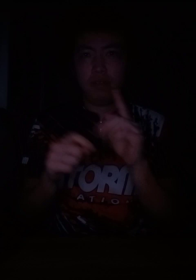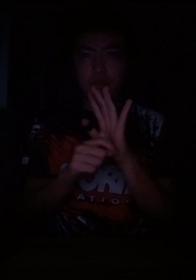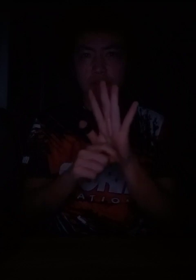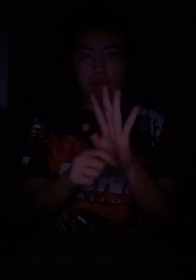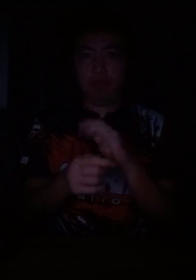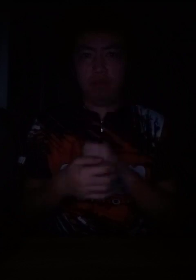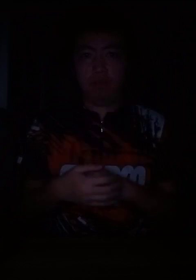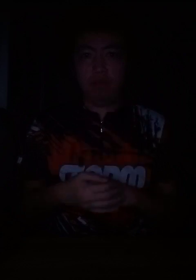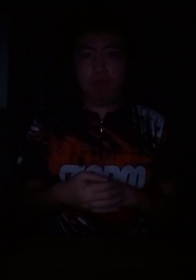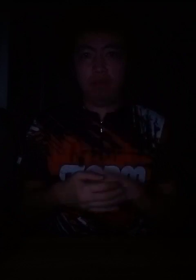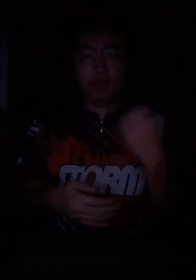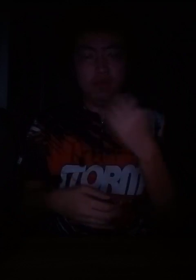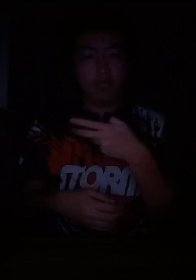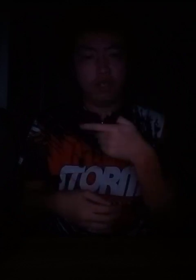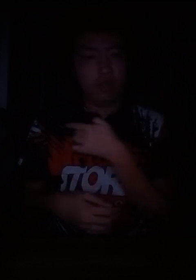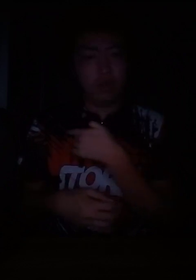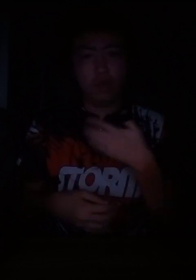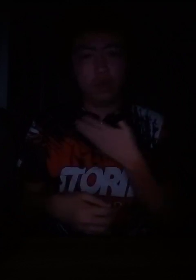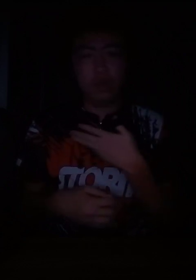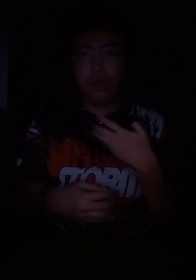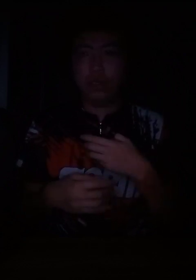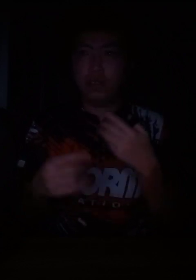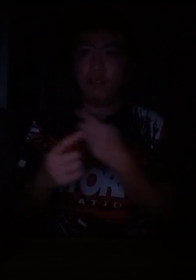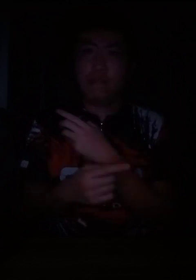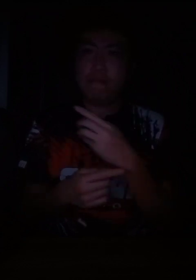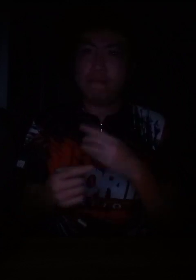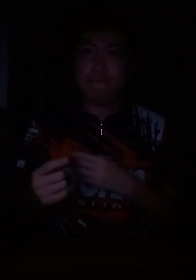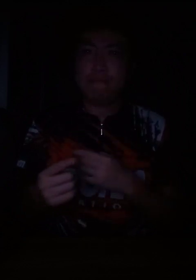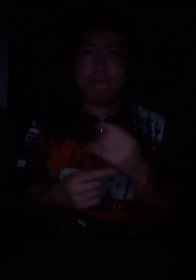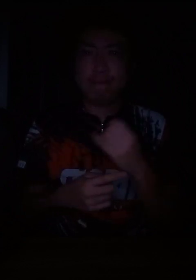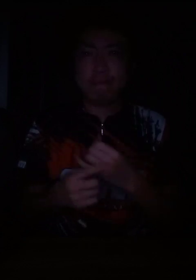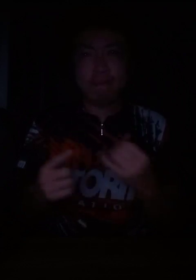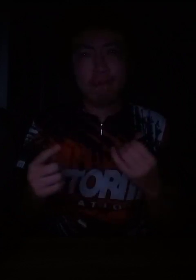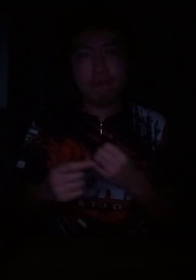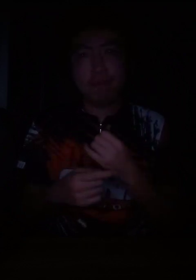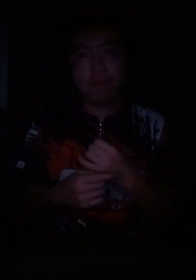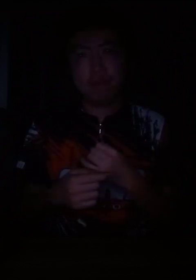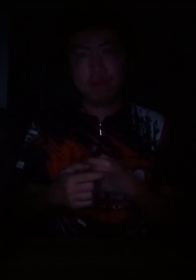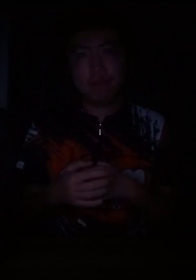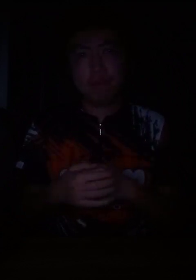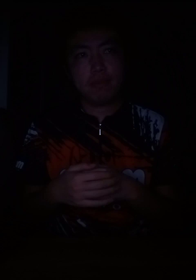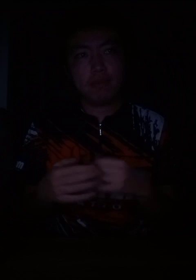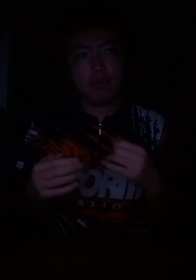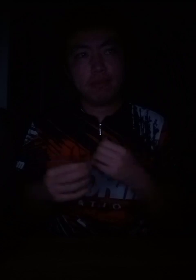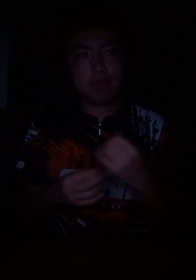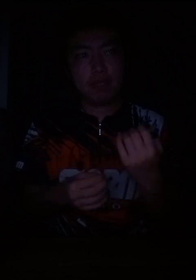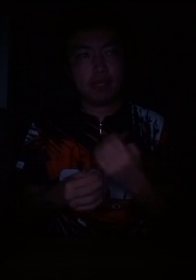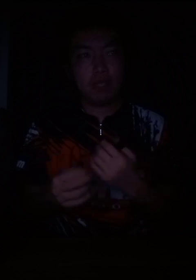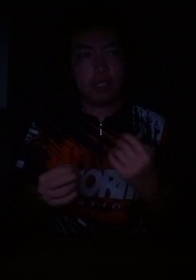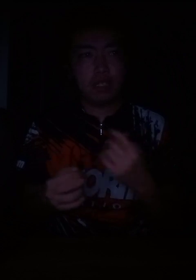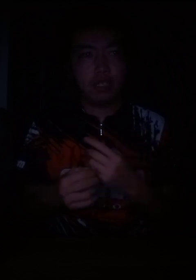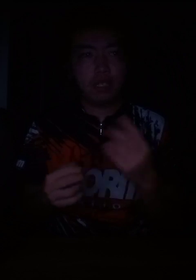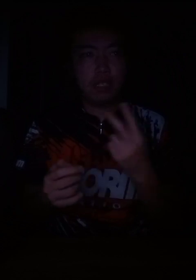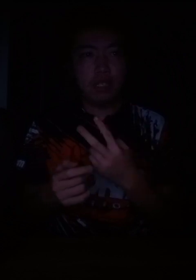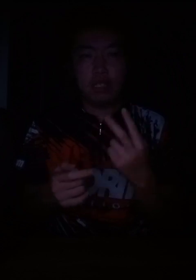겁니다. 따라서 저희도 이 사건을 우리 사회에 지대한 영향력을 가진 한 공인의 문제로 신중하게 다루도록